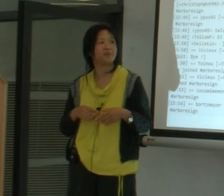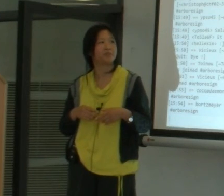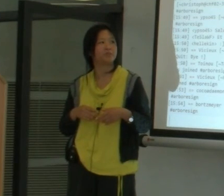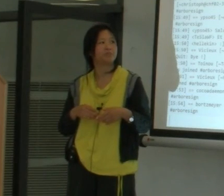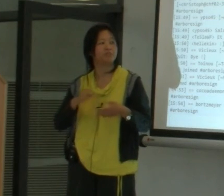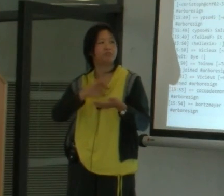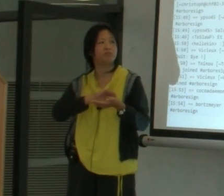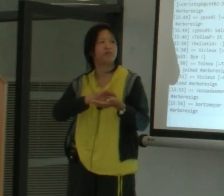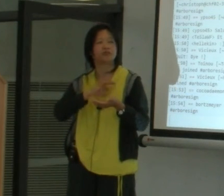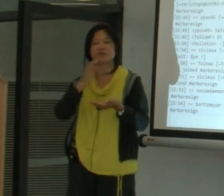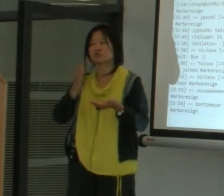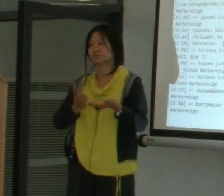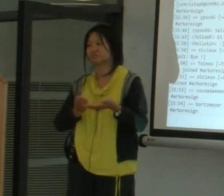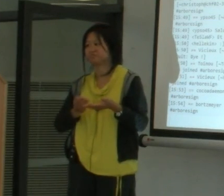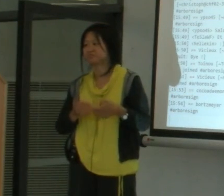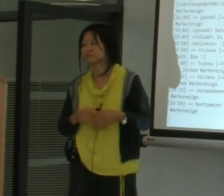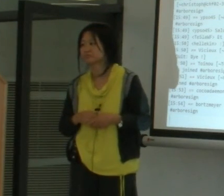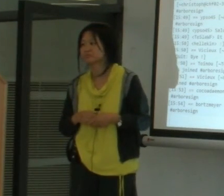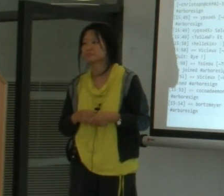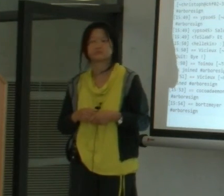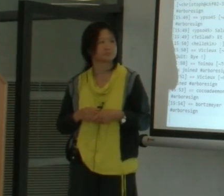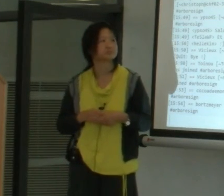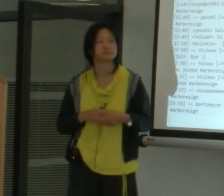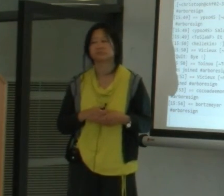Fab Fondation.